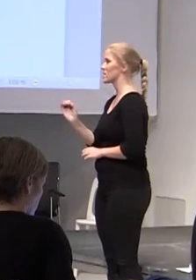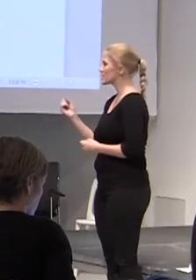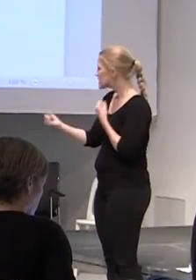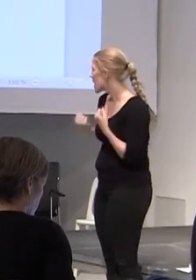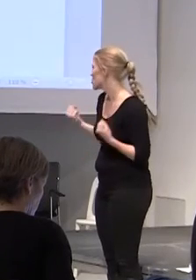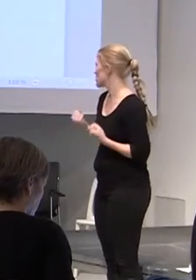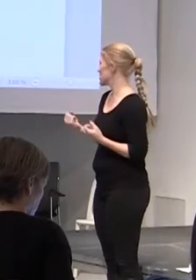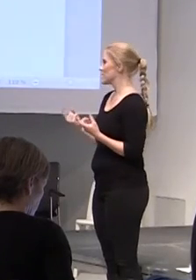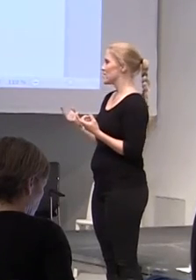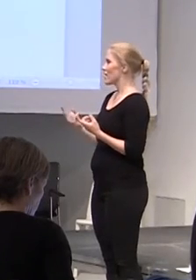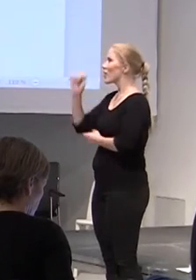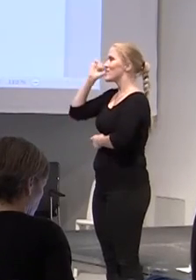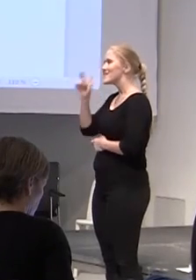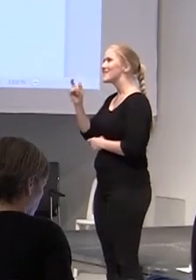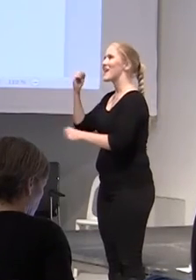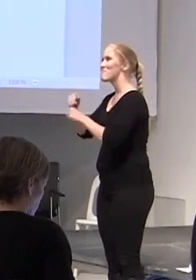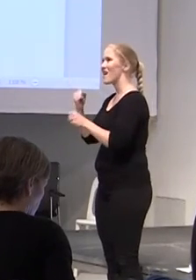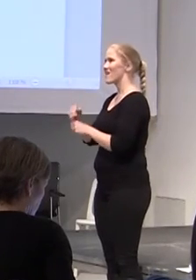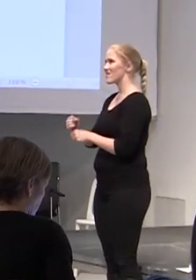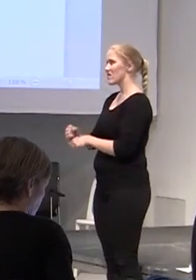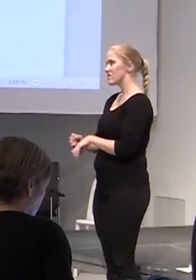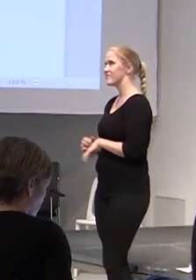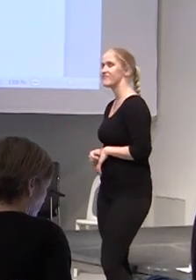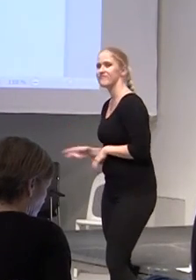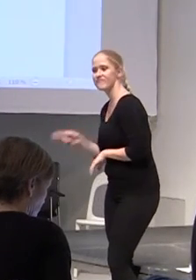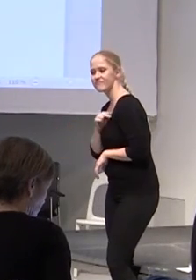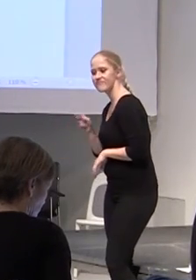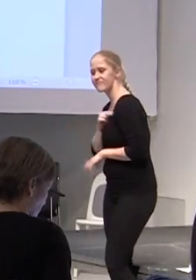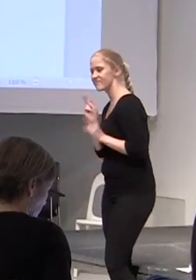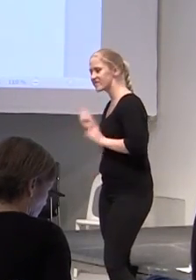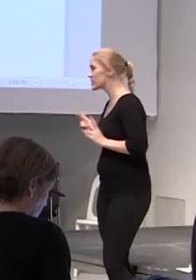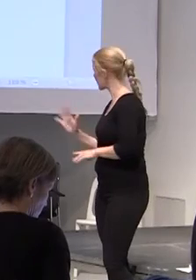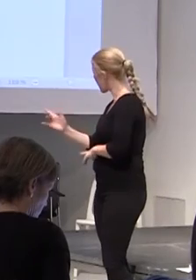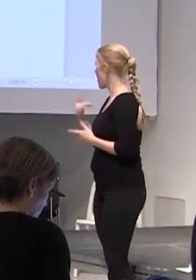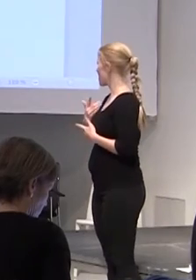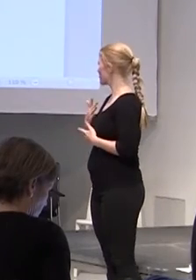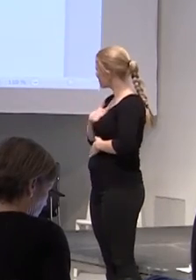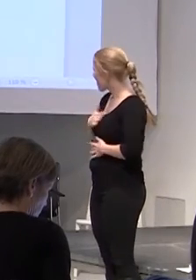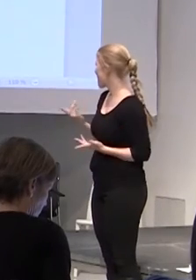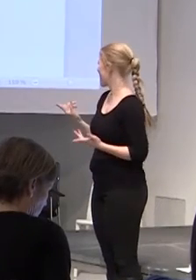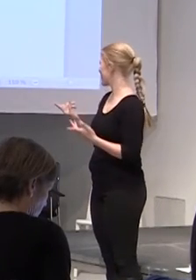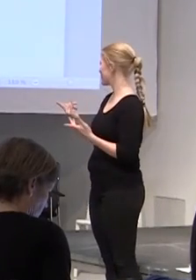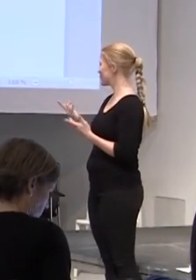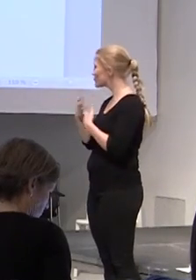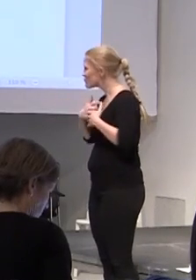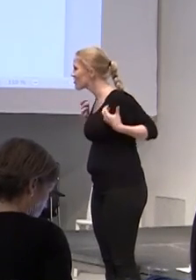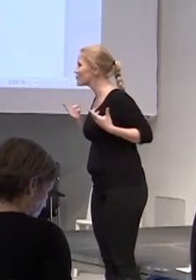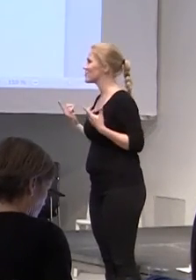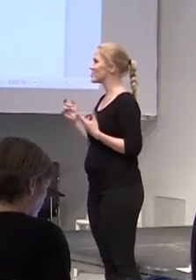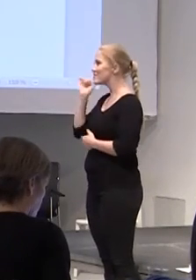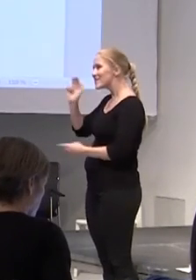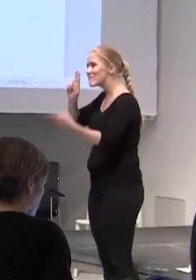do práce rád, potkávat se se svými žáky, kolegy a rodiči rád. A